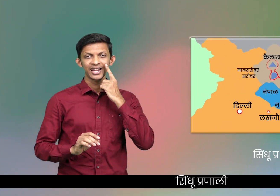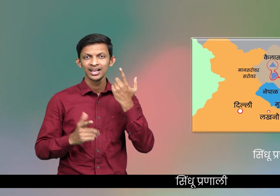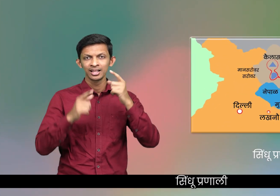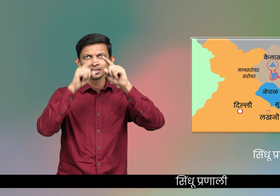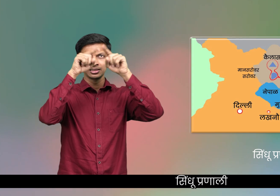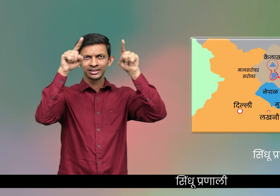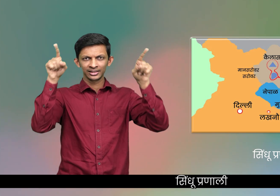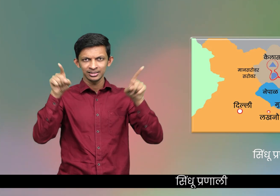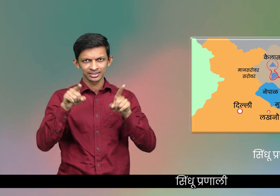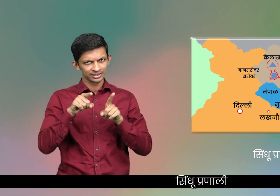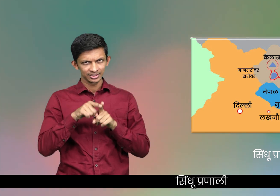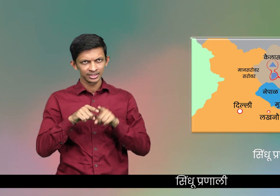सिंधू प्रणाली: